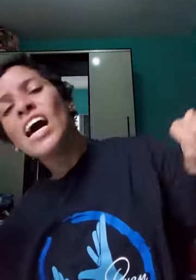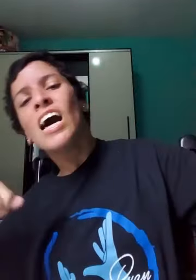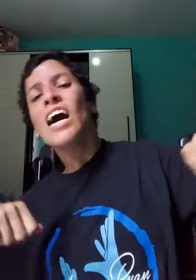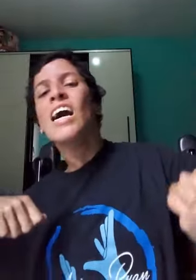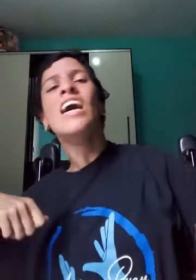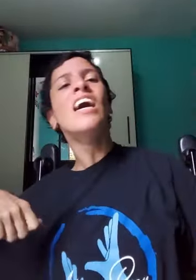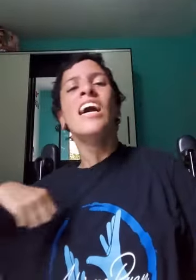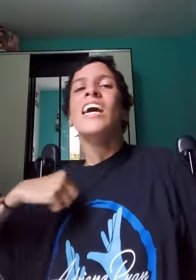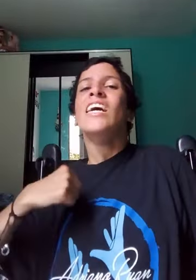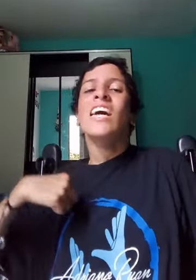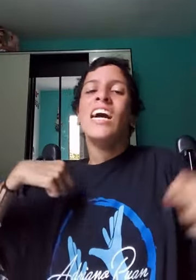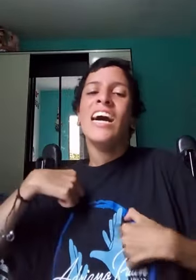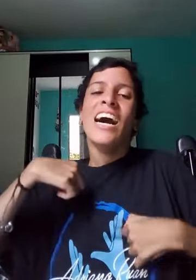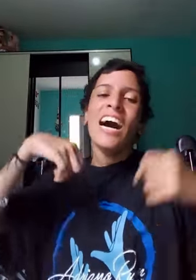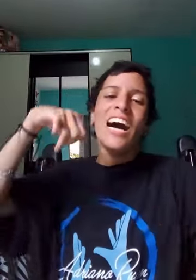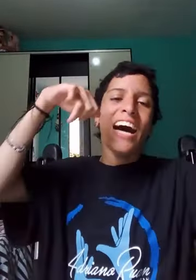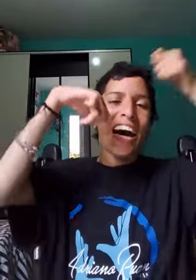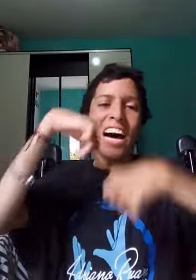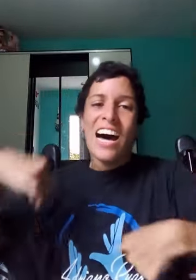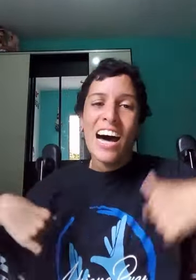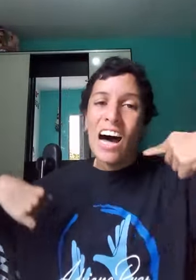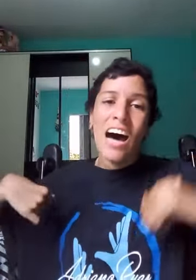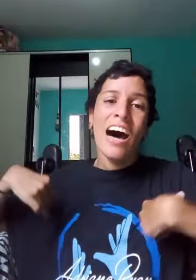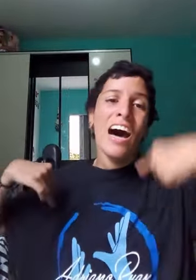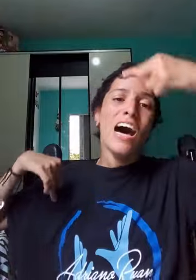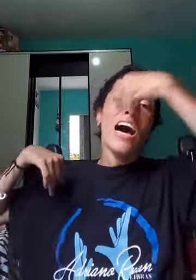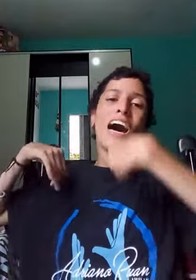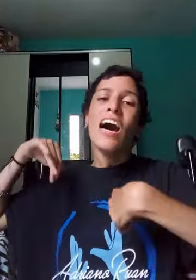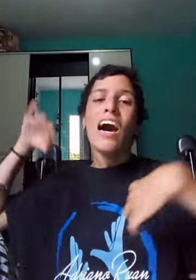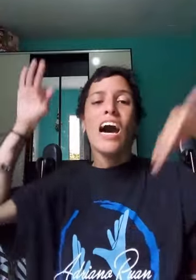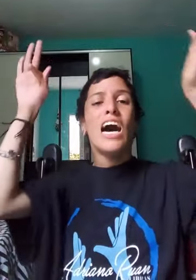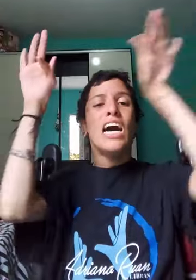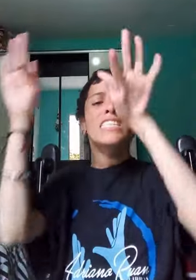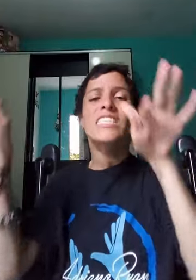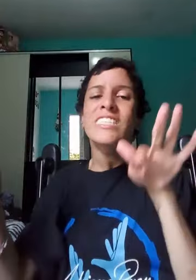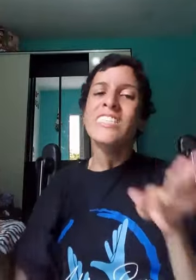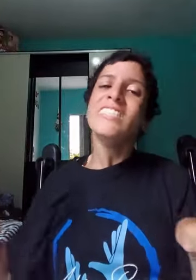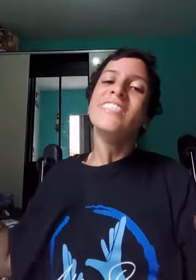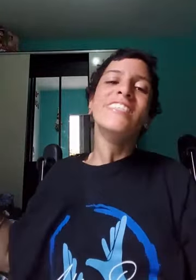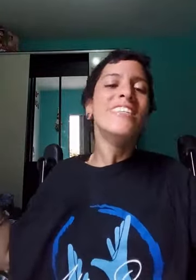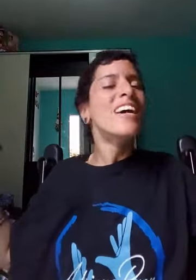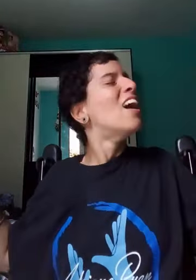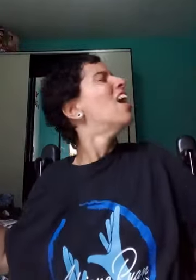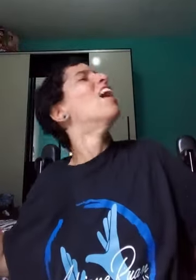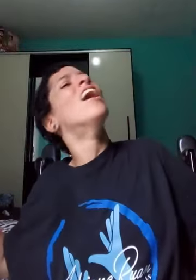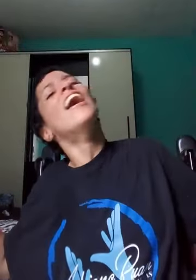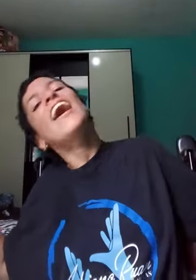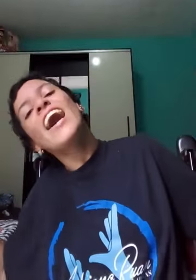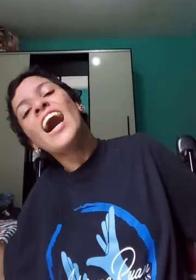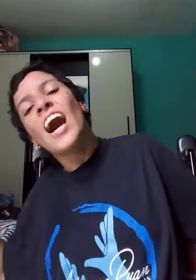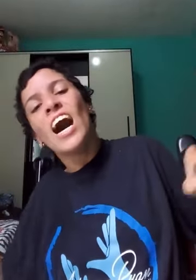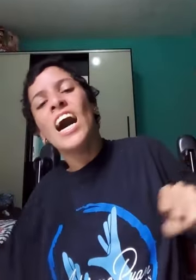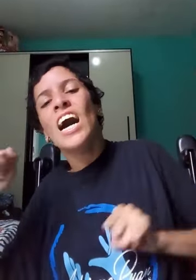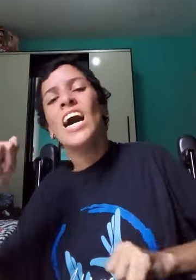Preciso tanto me fazer feliz